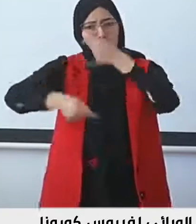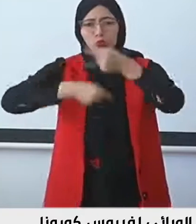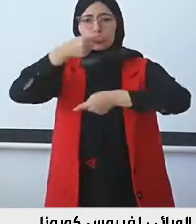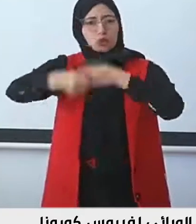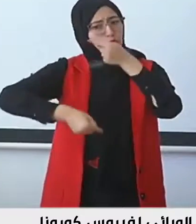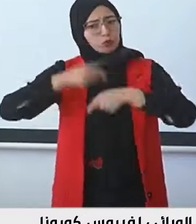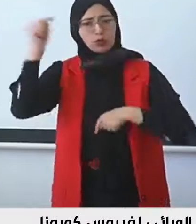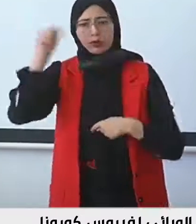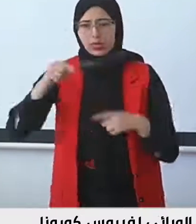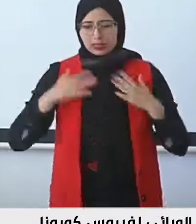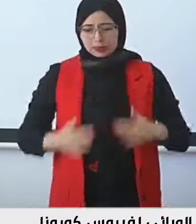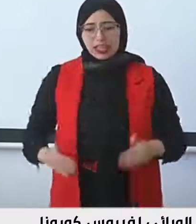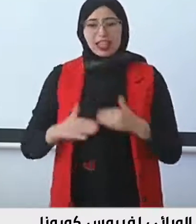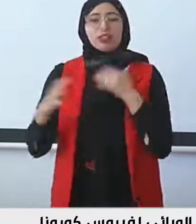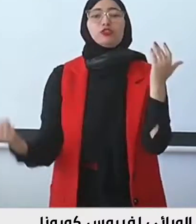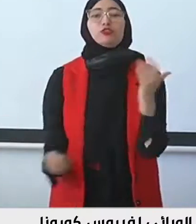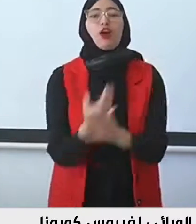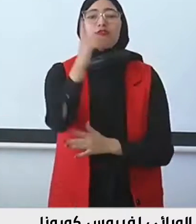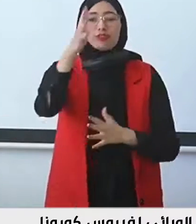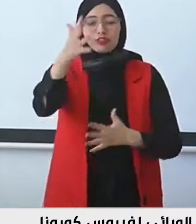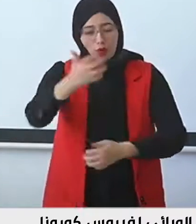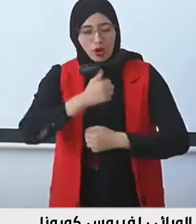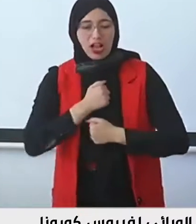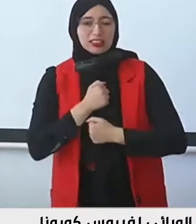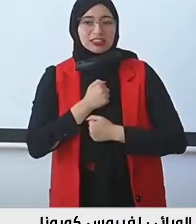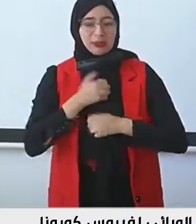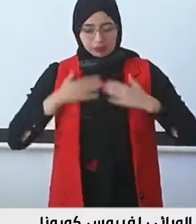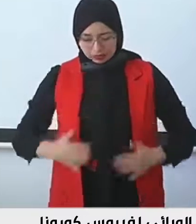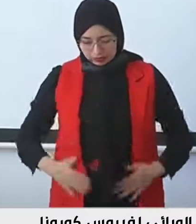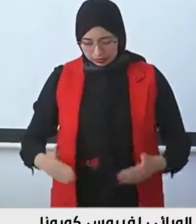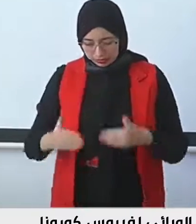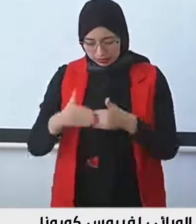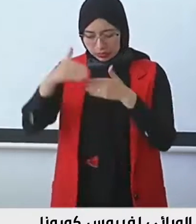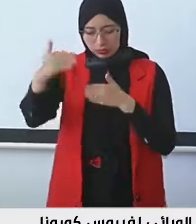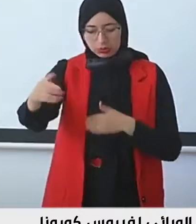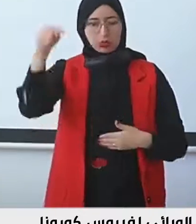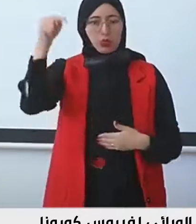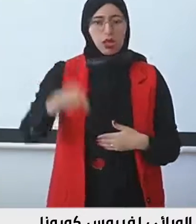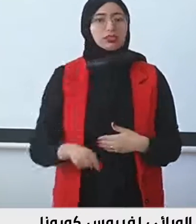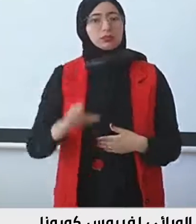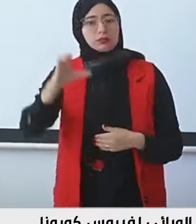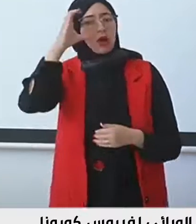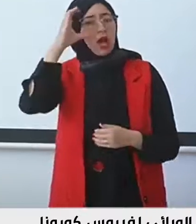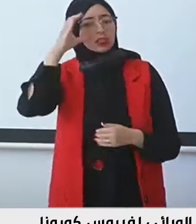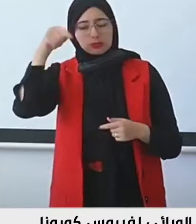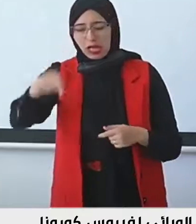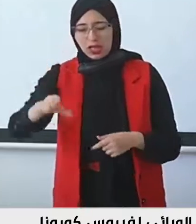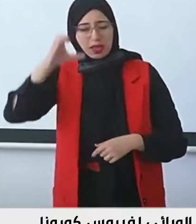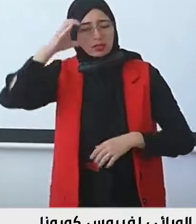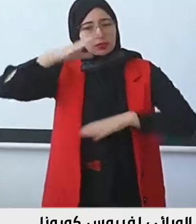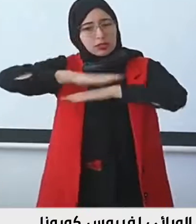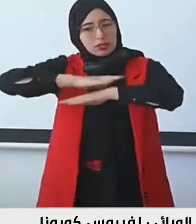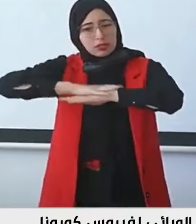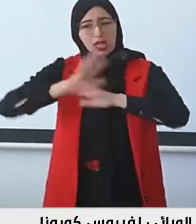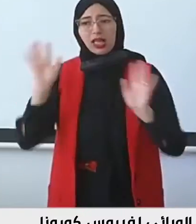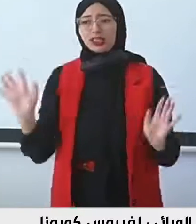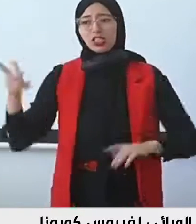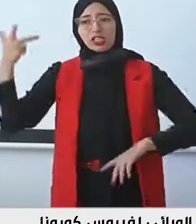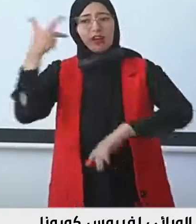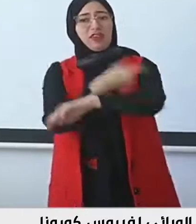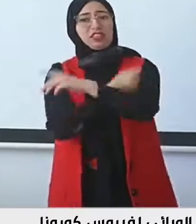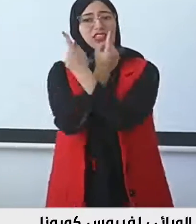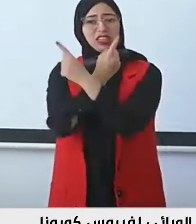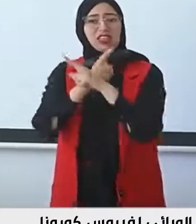نمط العيش الجديد اللي احنا مطالبين باش نلتزموا به الى ان يولي